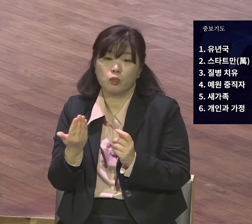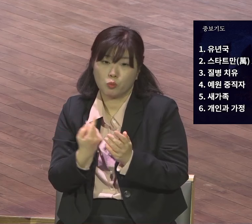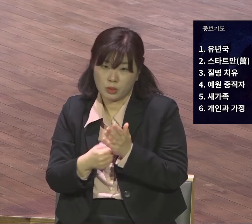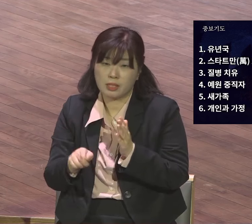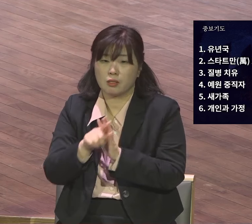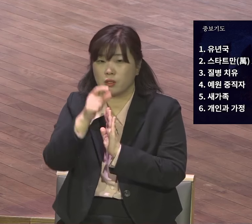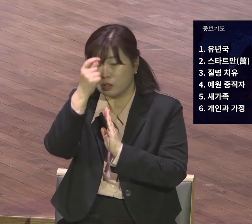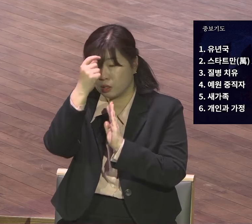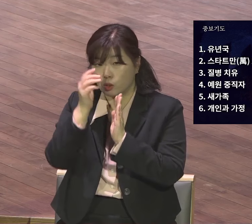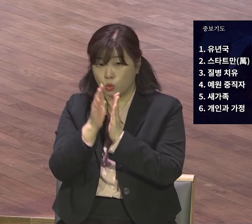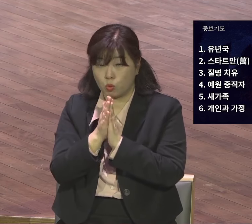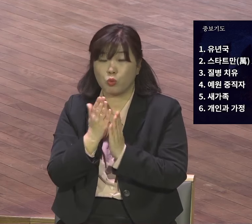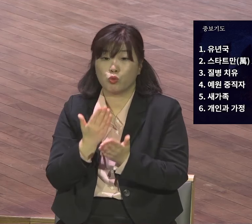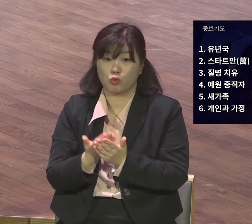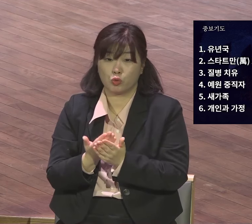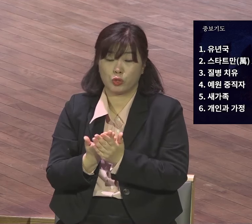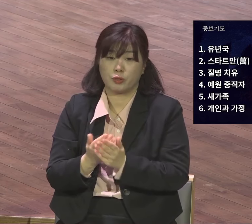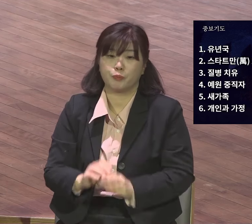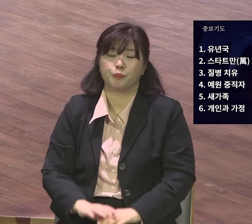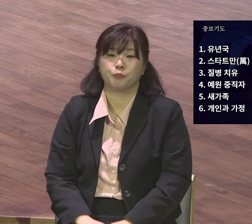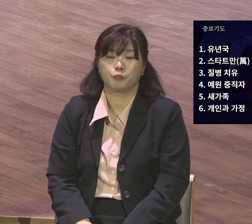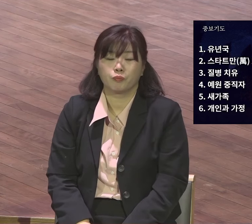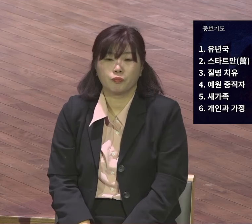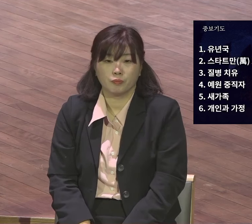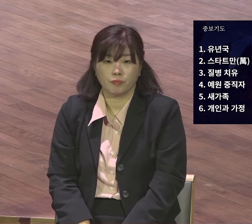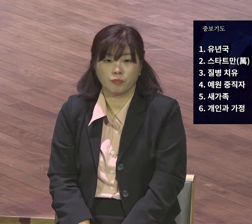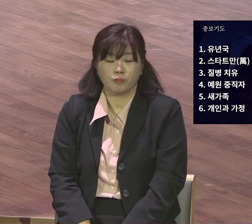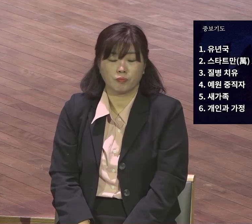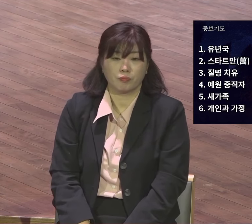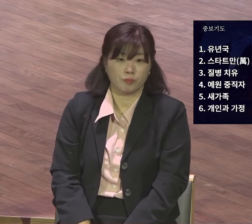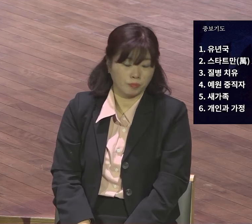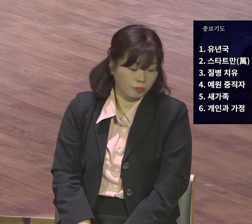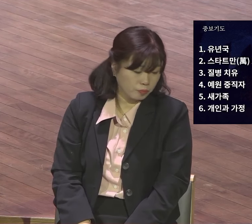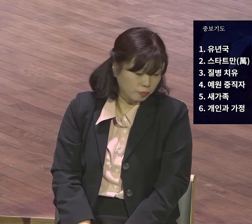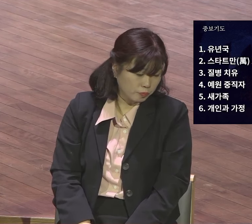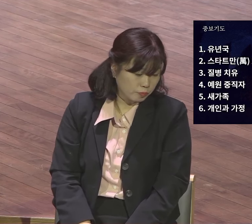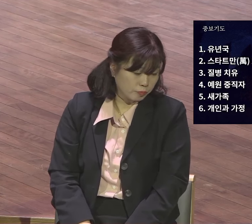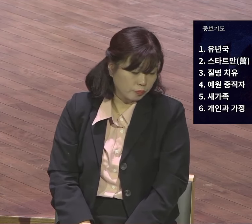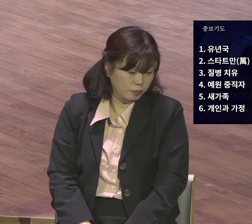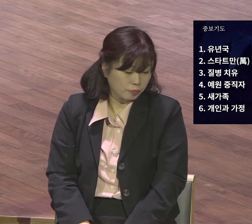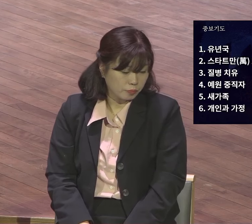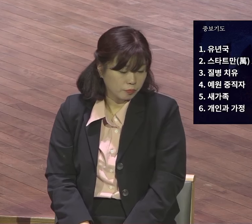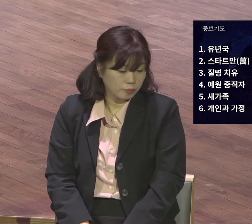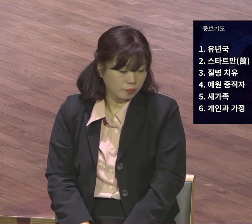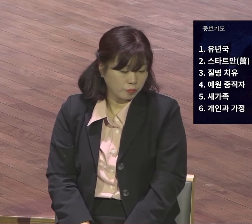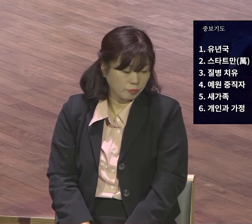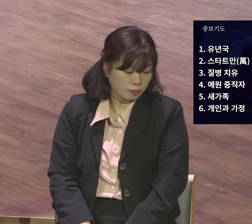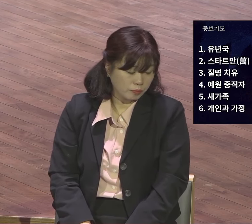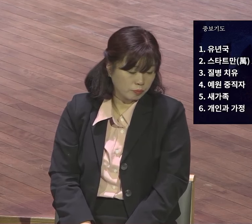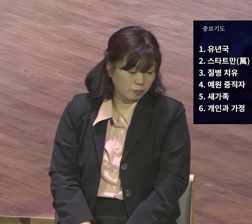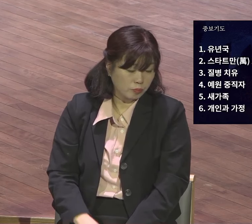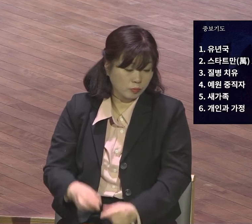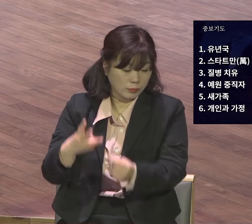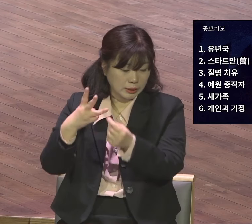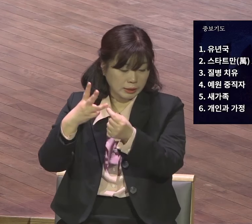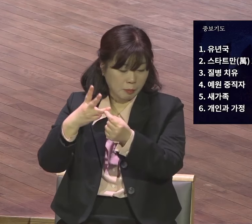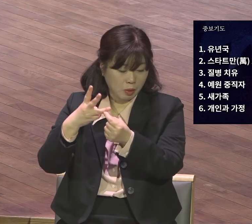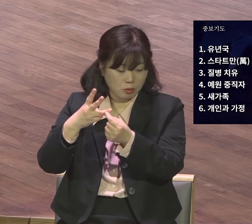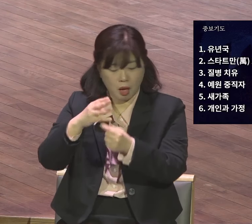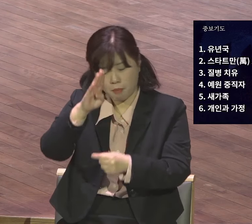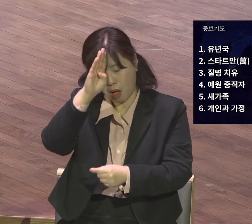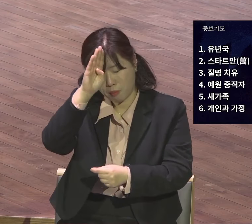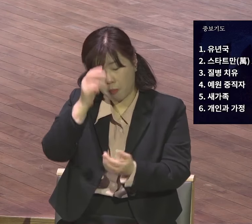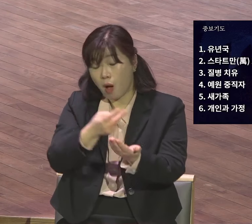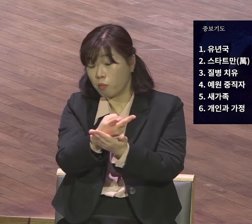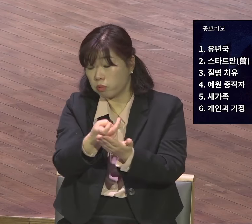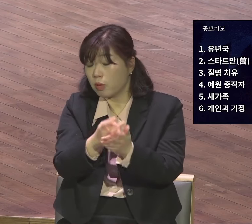선교의 장막터가 넓혀지는 정말 절대망대가 세워지는 시간표 되게 인도하여 주옵소서. 질병 치유를 위해서 기도해